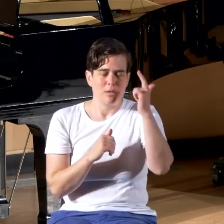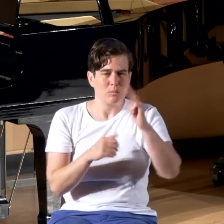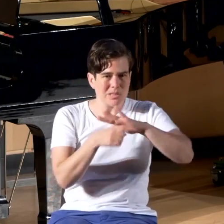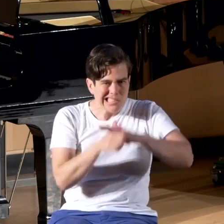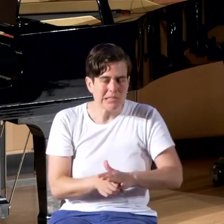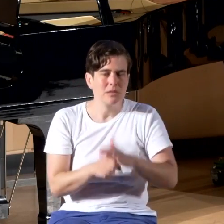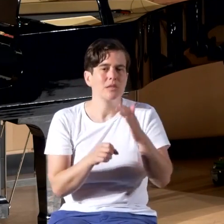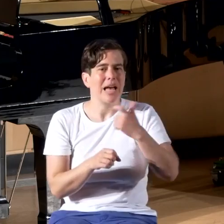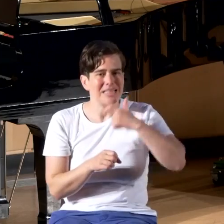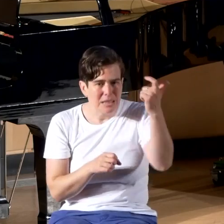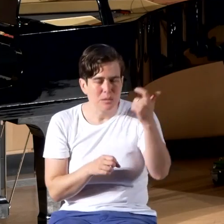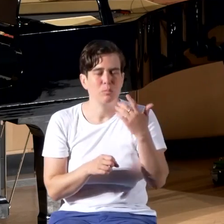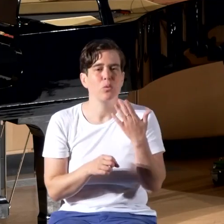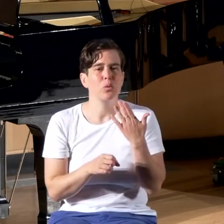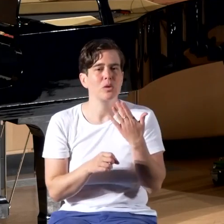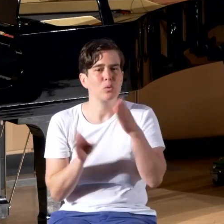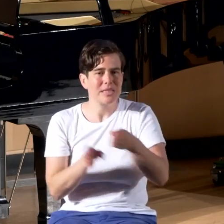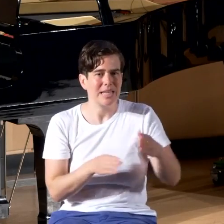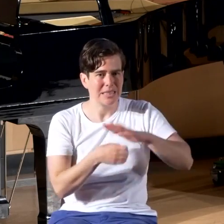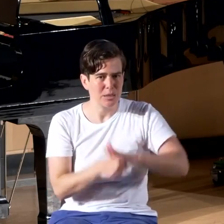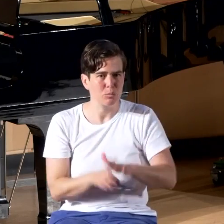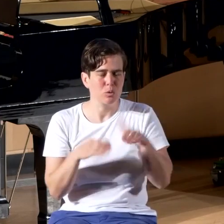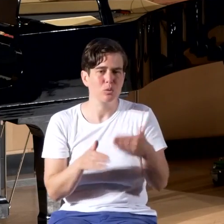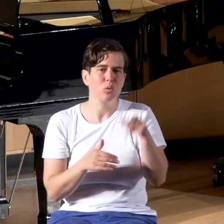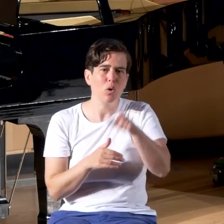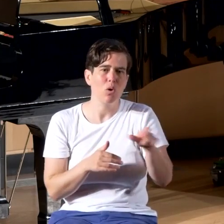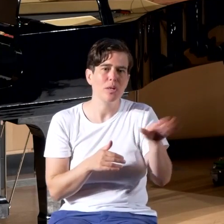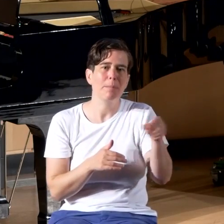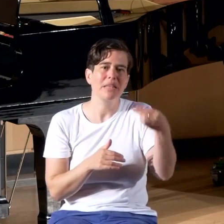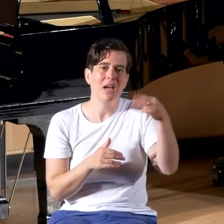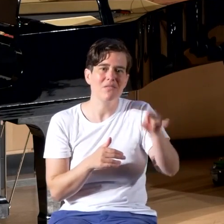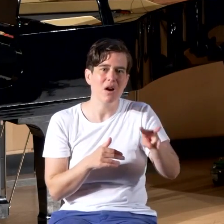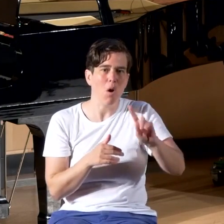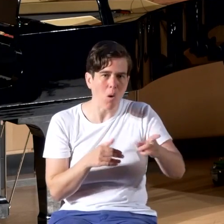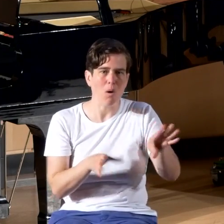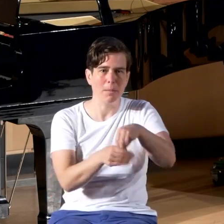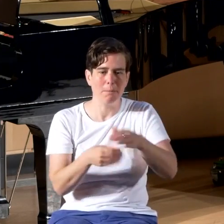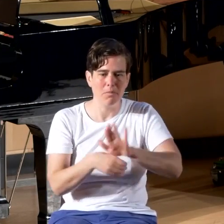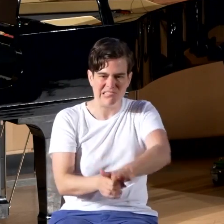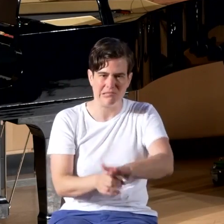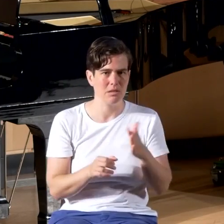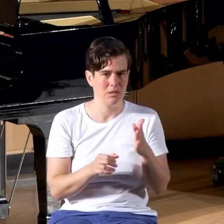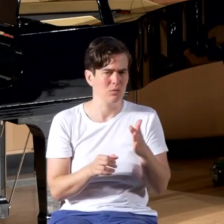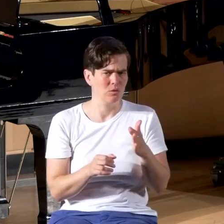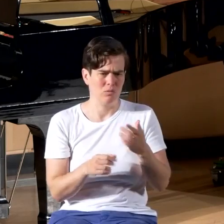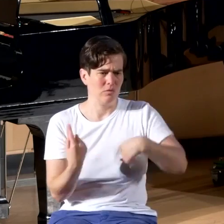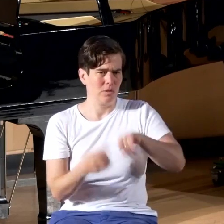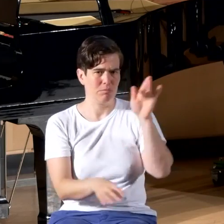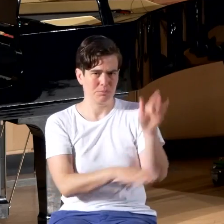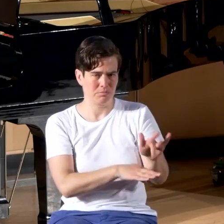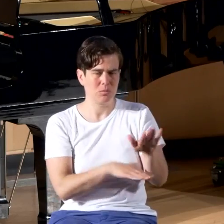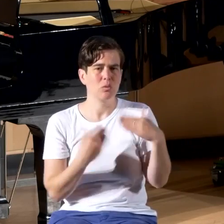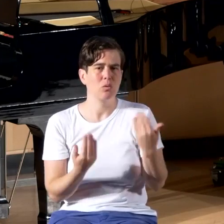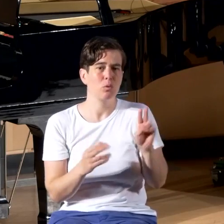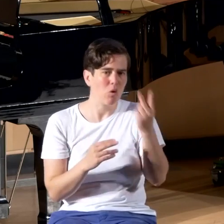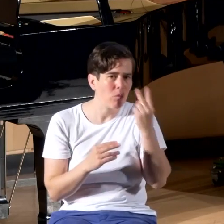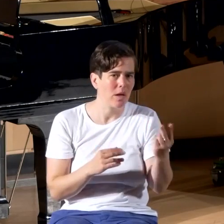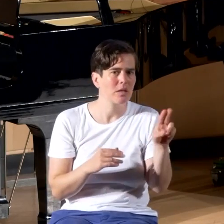jeher Ausgrenzung und Diskriminierung von Menschen mit HIV. Ich kann nur sagen, lasst uns den Anfängen